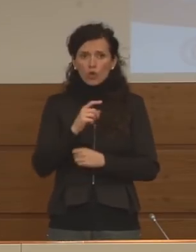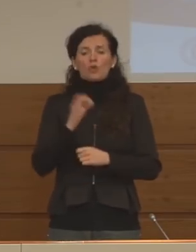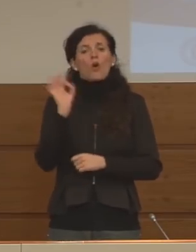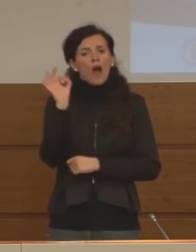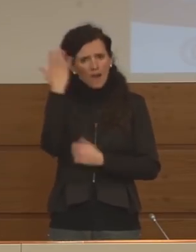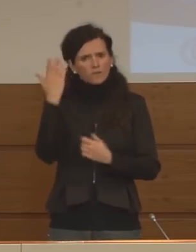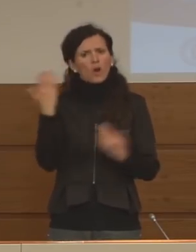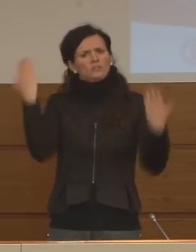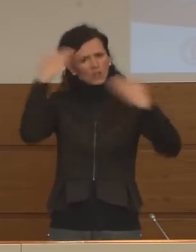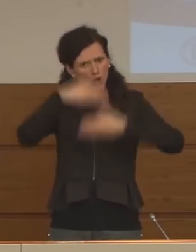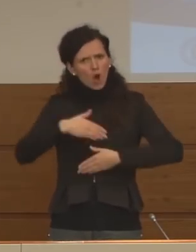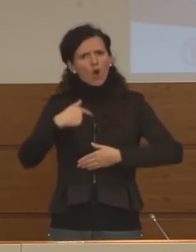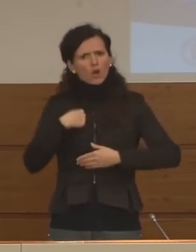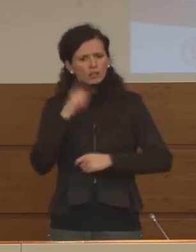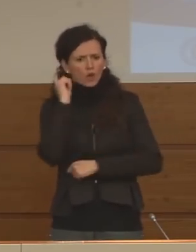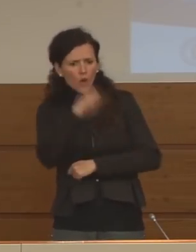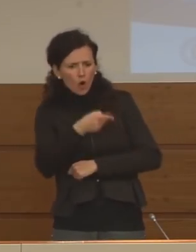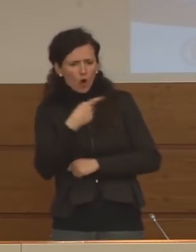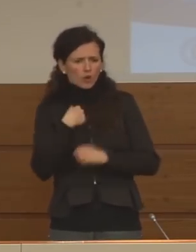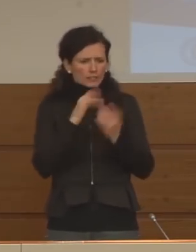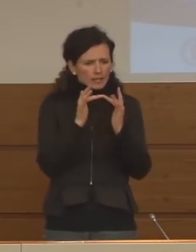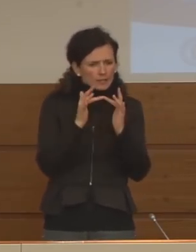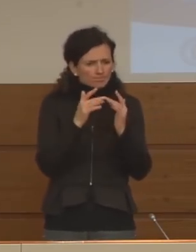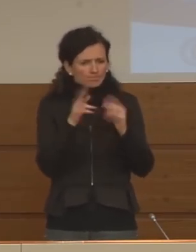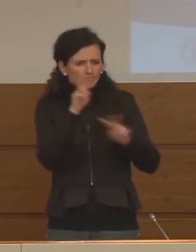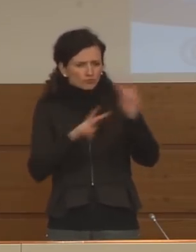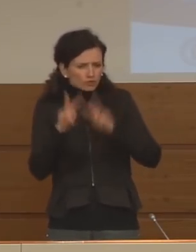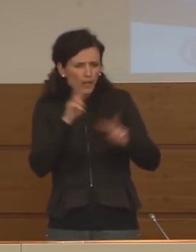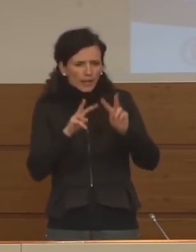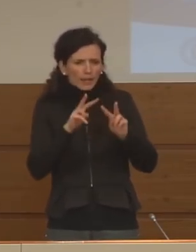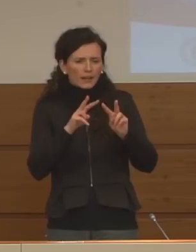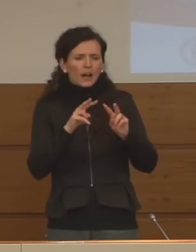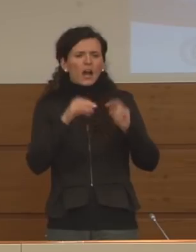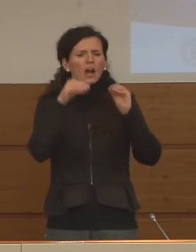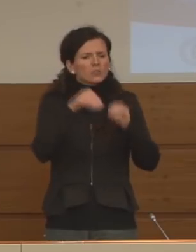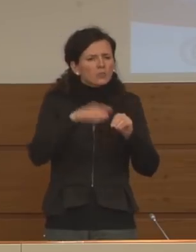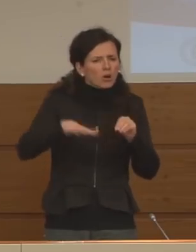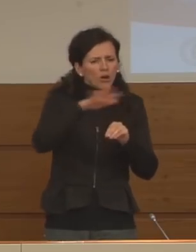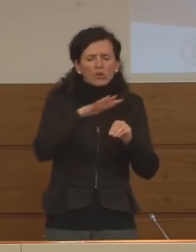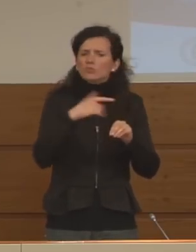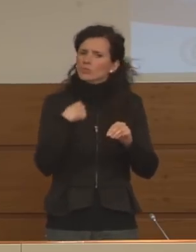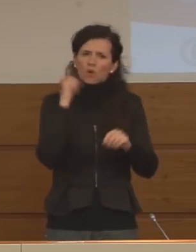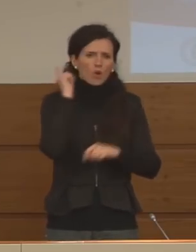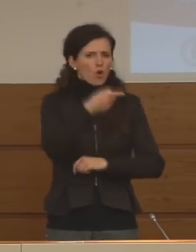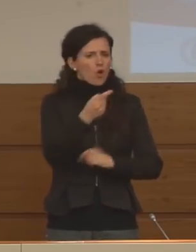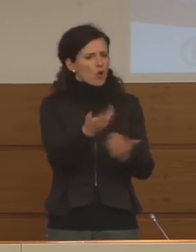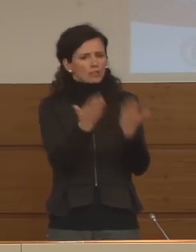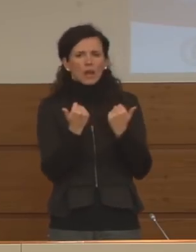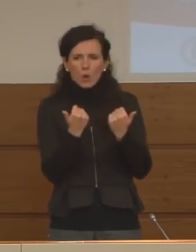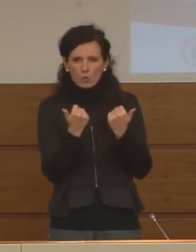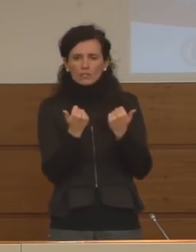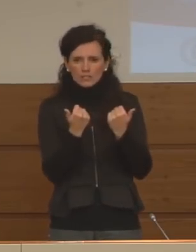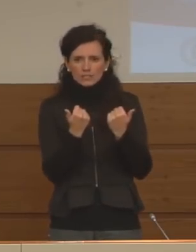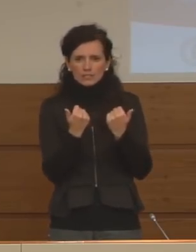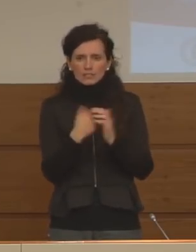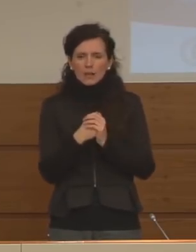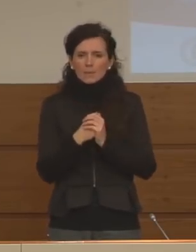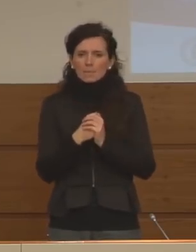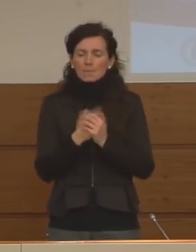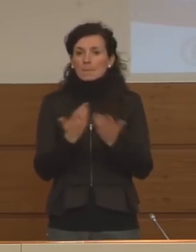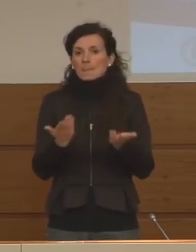luoghi in cui questi prodotti sono non ha pertanto molto difficile essere precisi